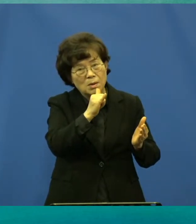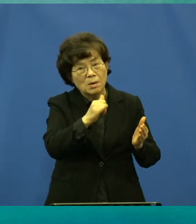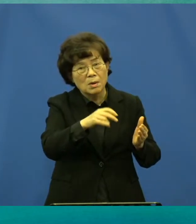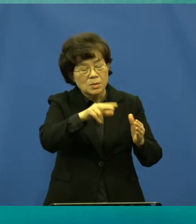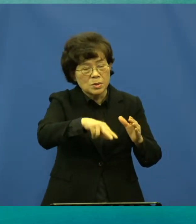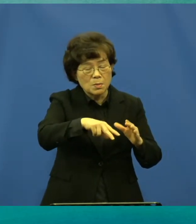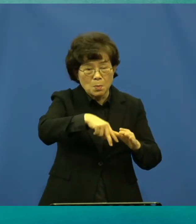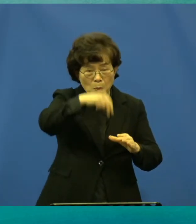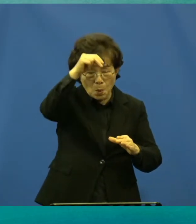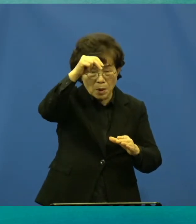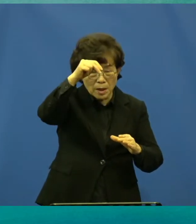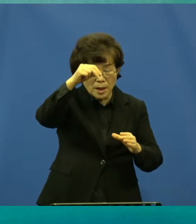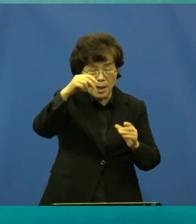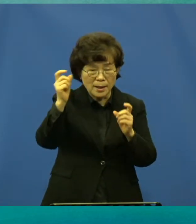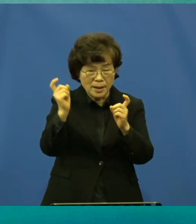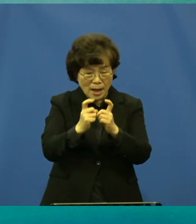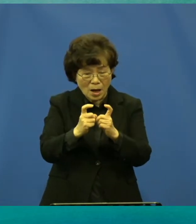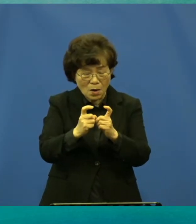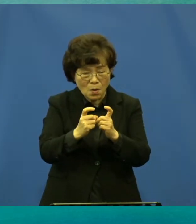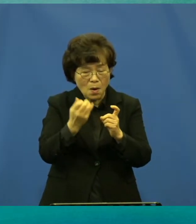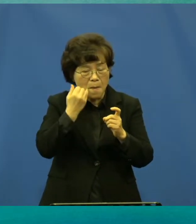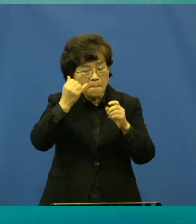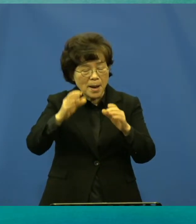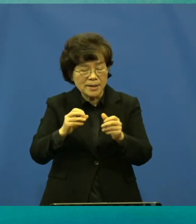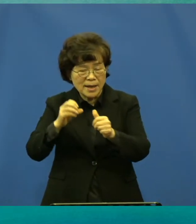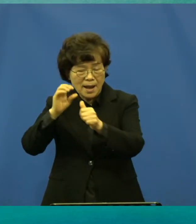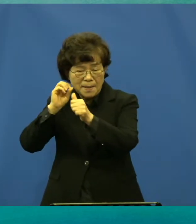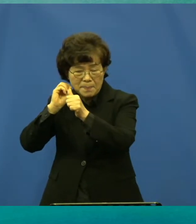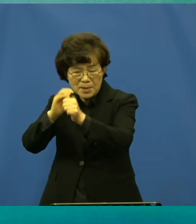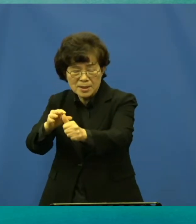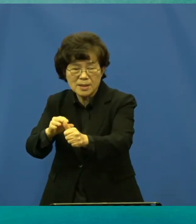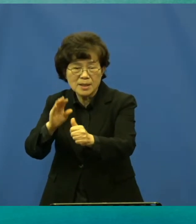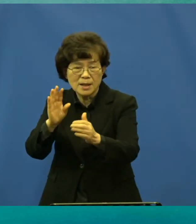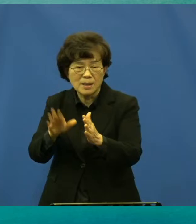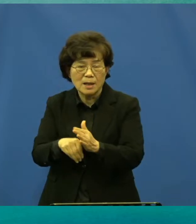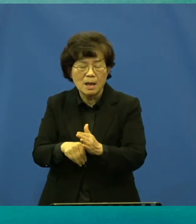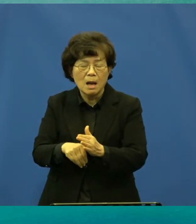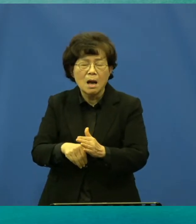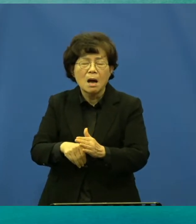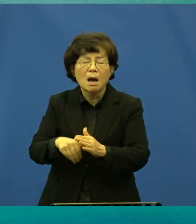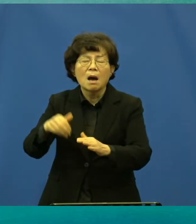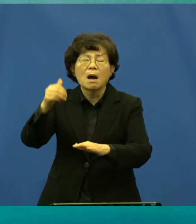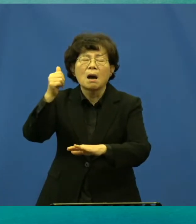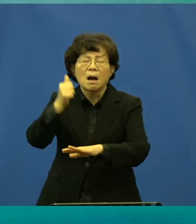제비뽑기에 걸리고 바다에 던져지는 과정을 통해서 비로소 깨닫습니다.